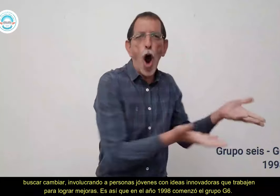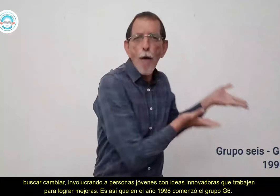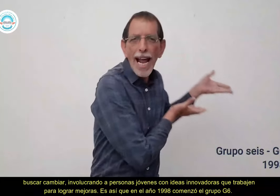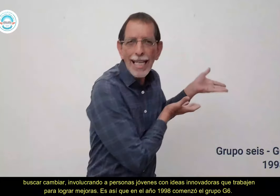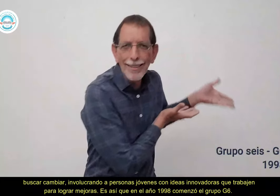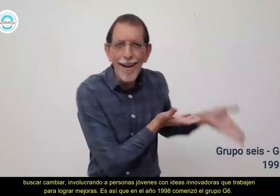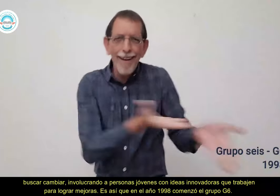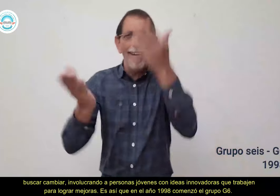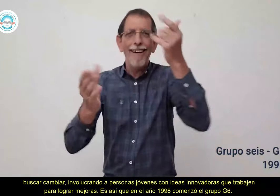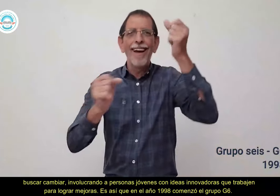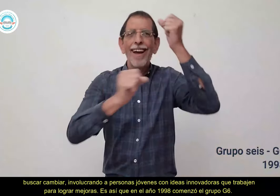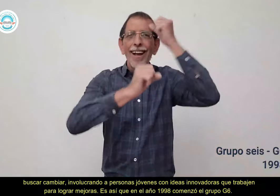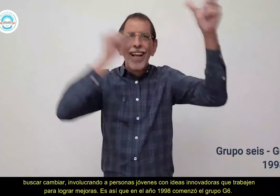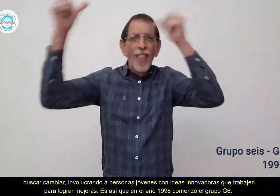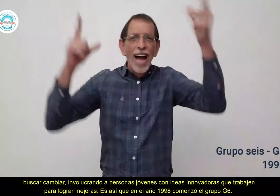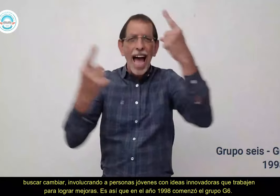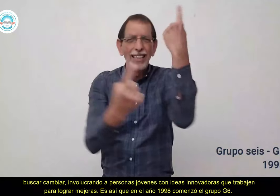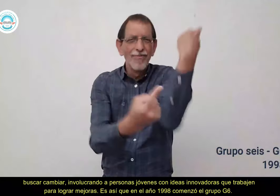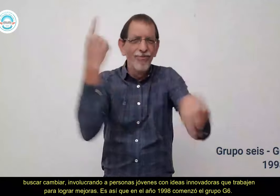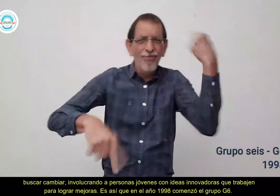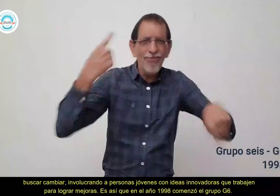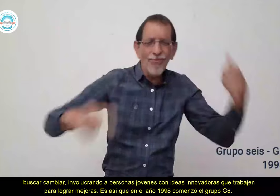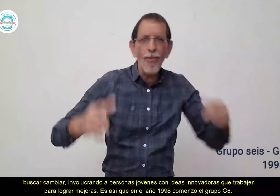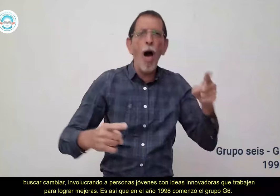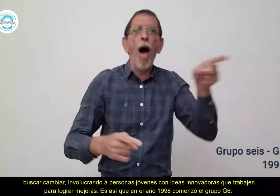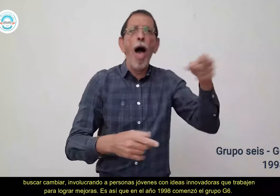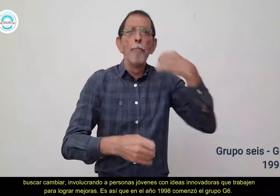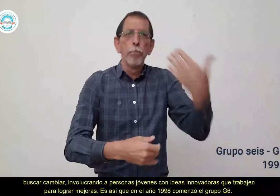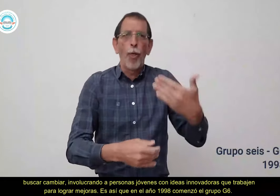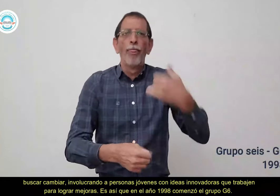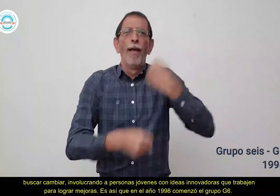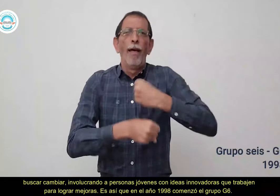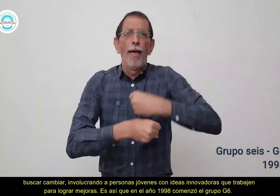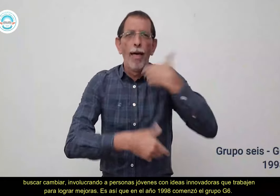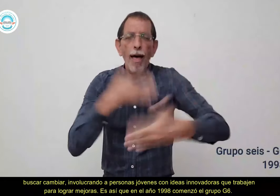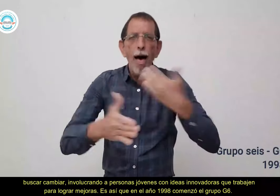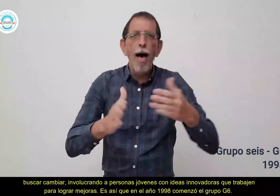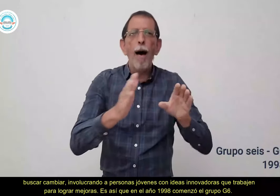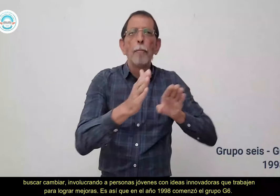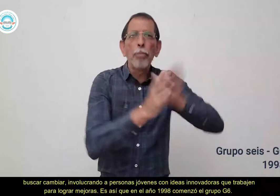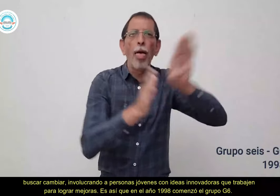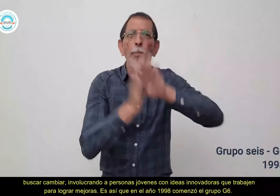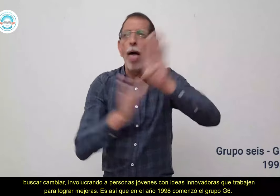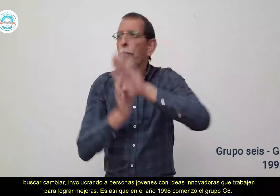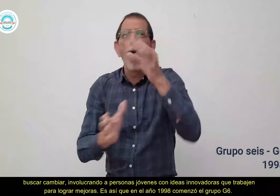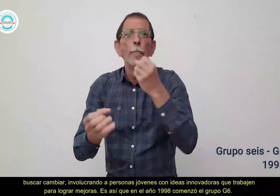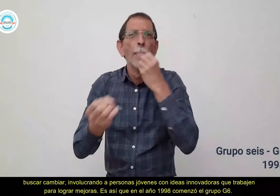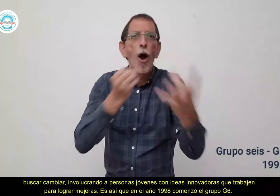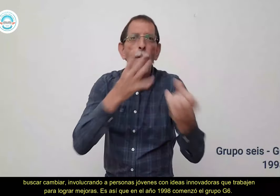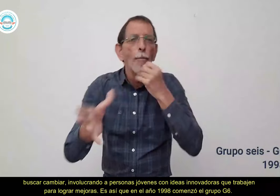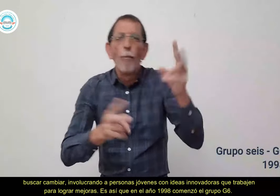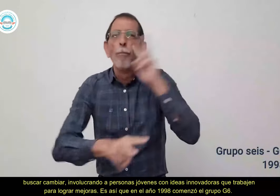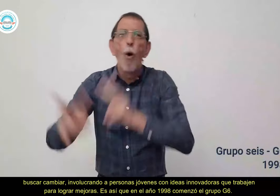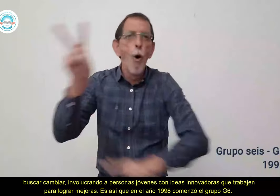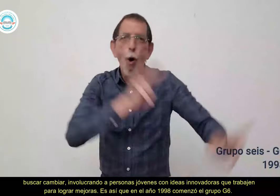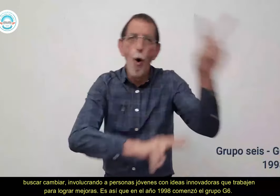buscar, cambiar, involucrando a personas jóvenes con ideas innovadoras que trabajen para lograr mejoras.